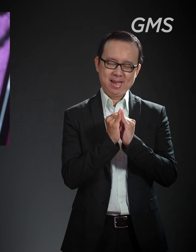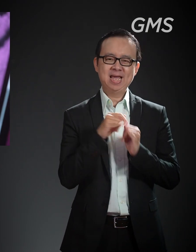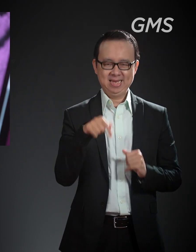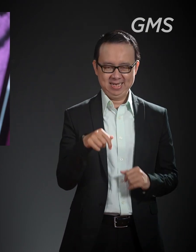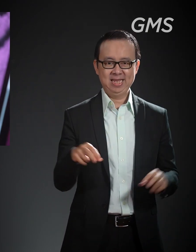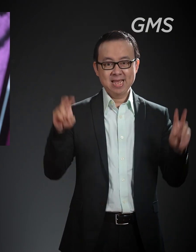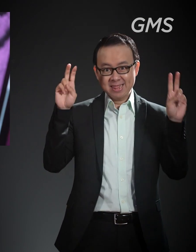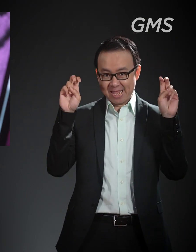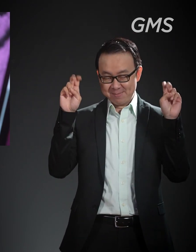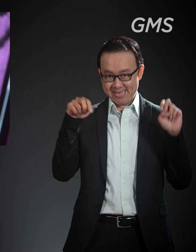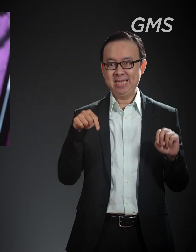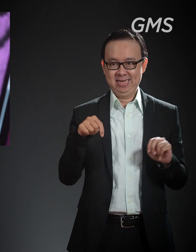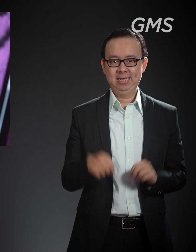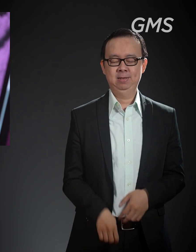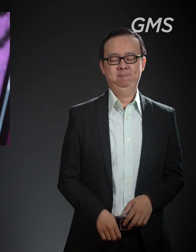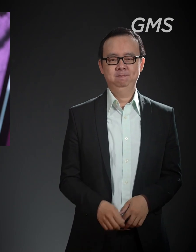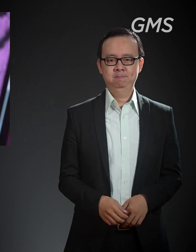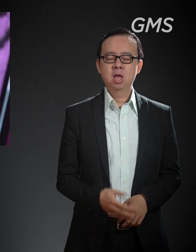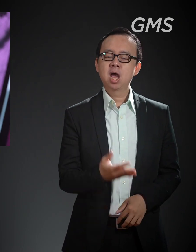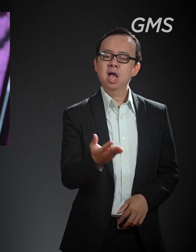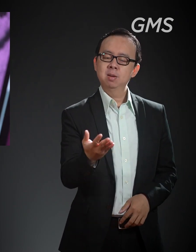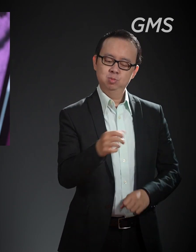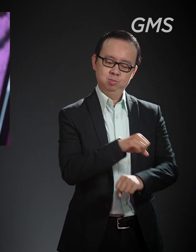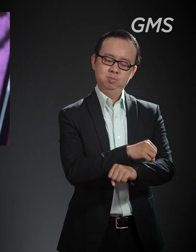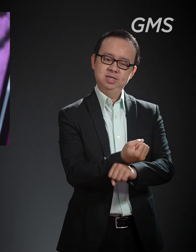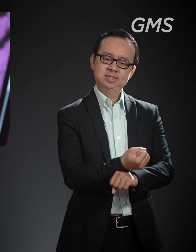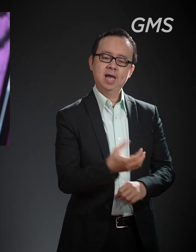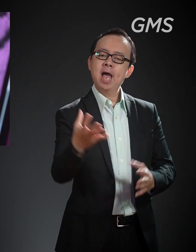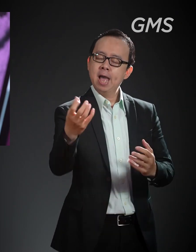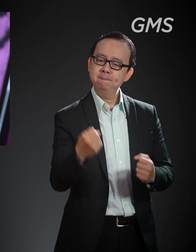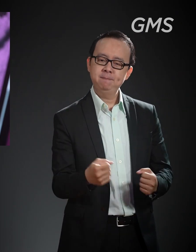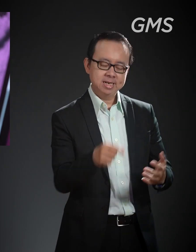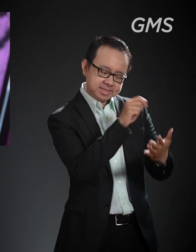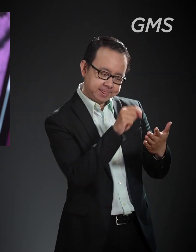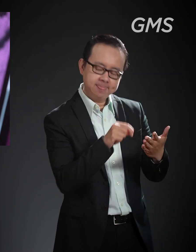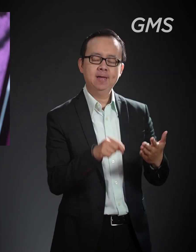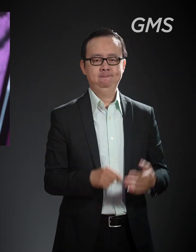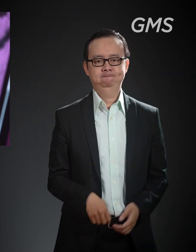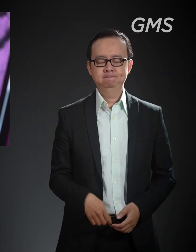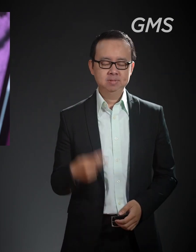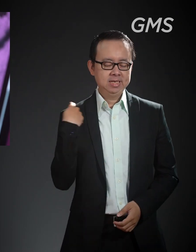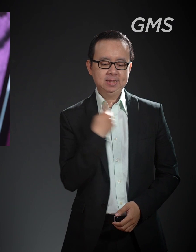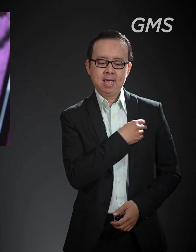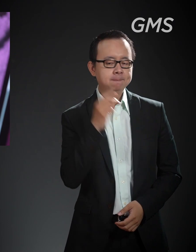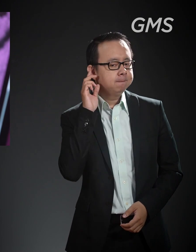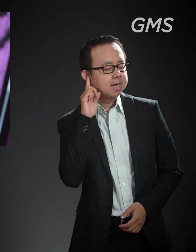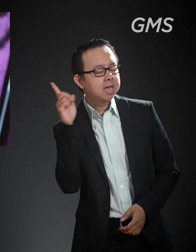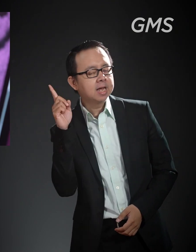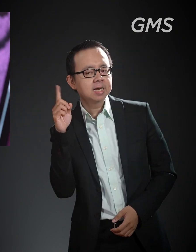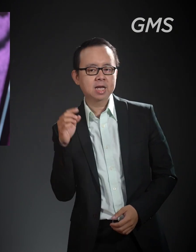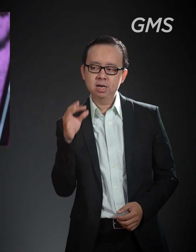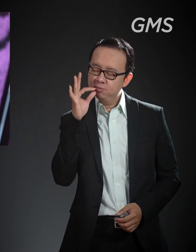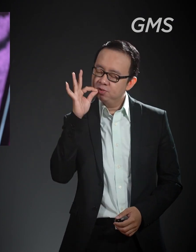temanya demikian. Anda bisa ambil catatan dan ambil Alkitab, kita siap mendengarkan khotbah dan pesan dari